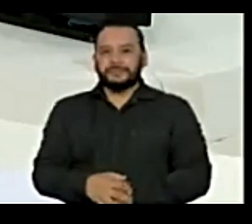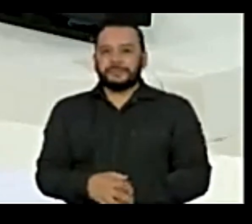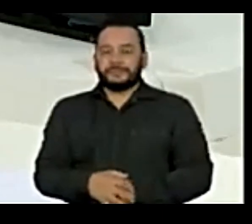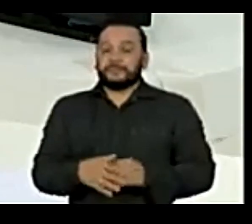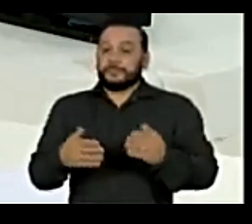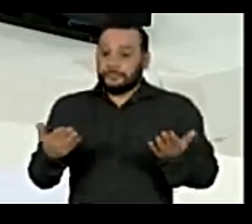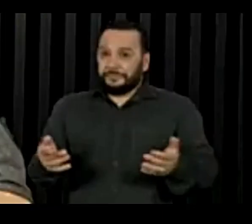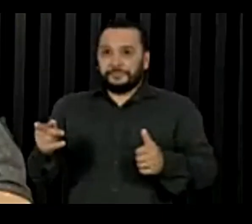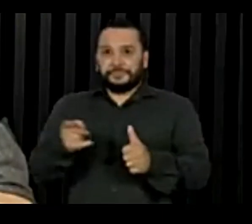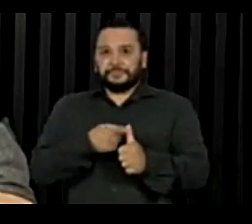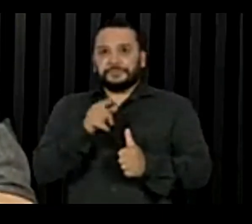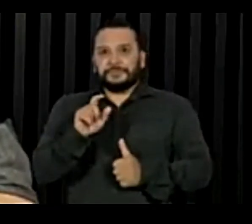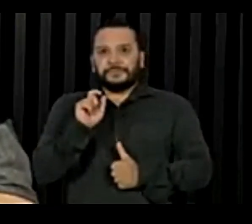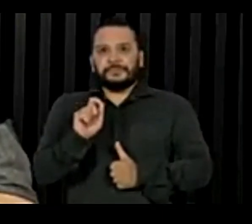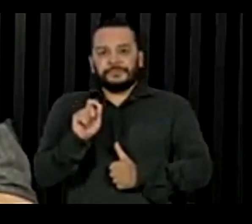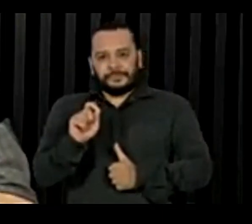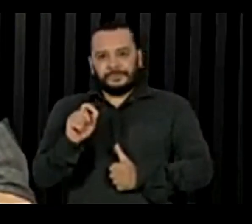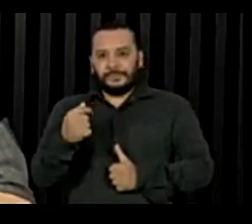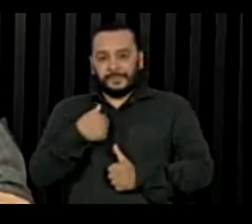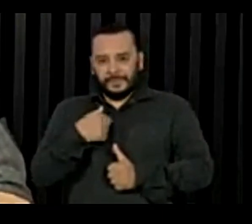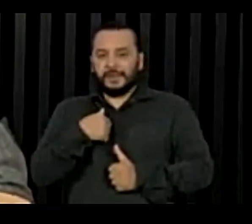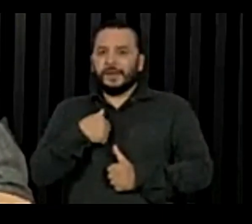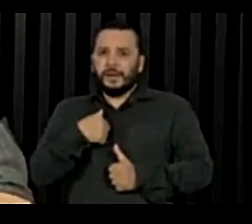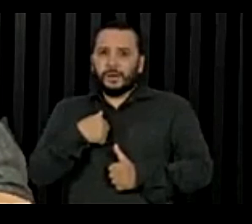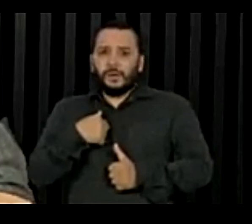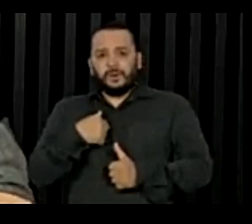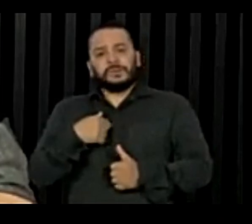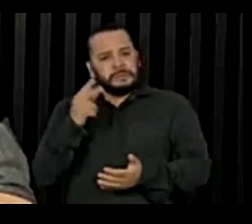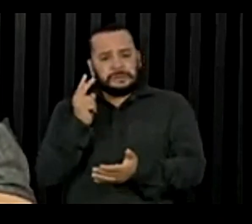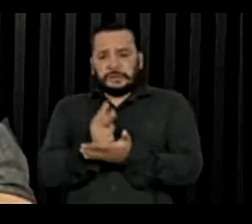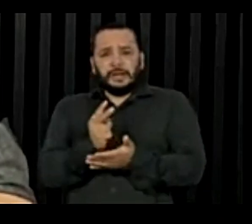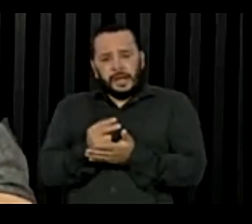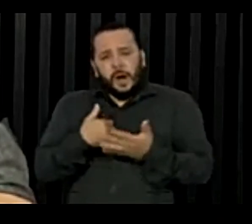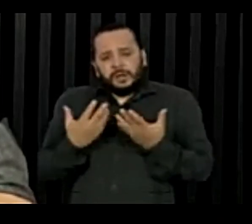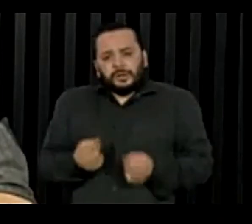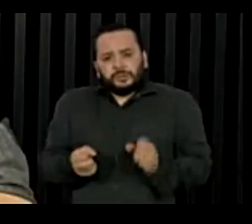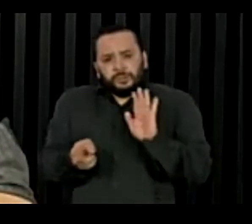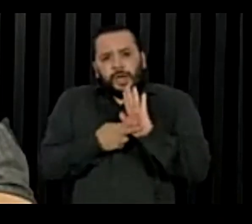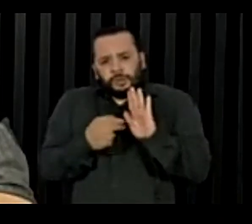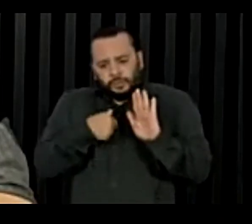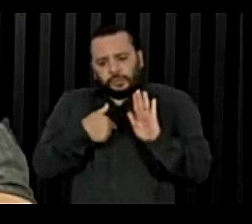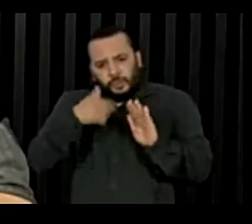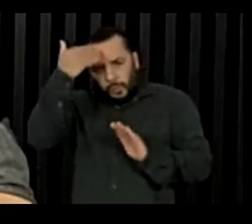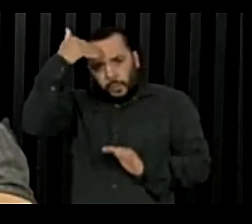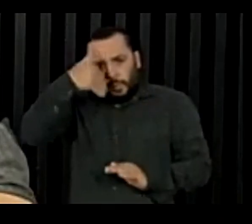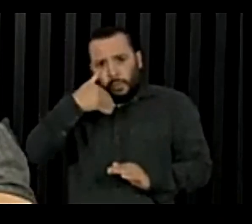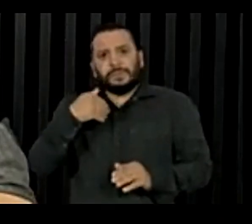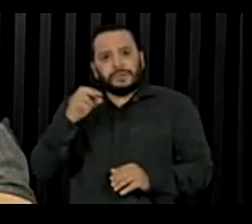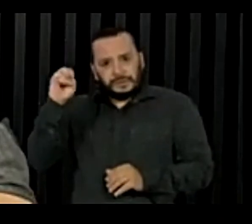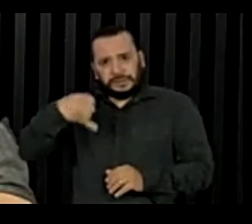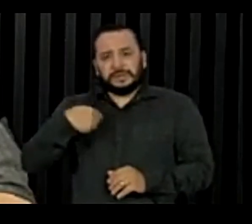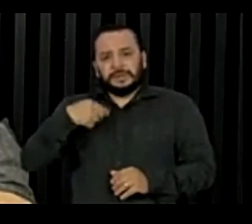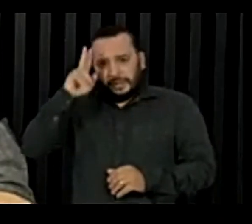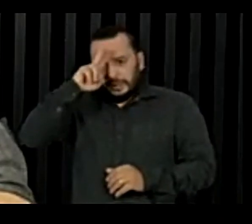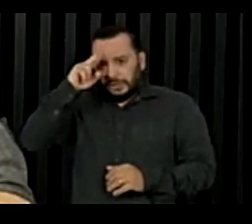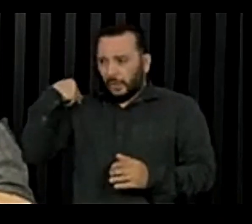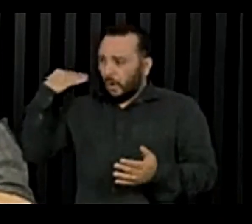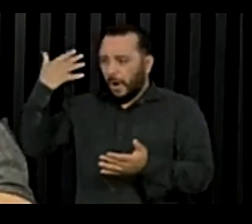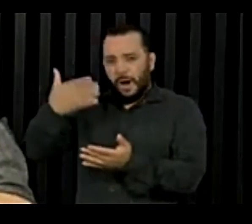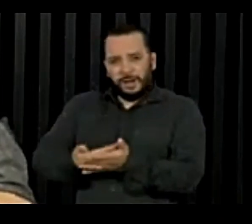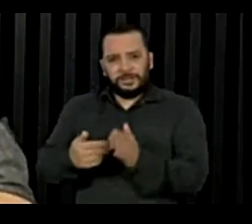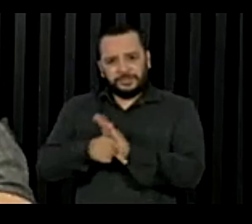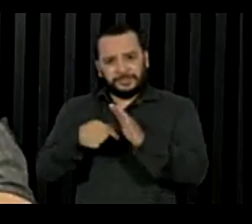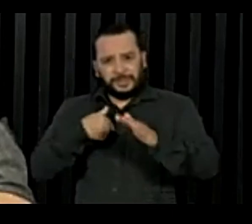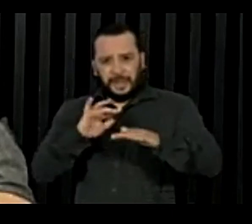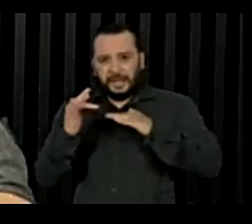Vamos lá. Em primeiro lugar, a meia-culpa eu faço sem problema algum. Na verdade, eu acho que quem acompanha a minha história dentro das redes